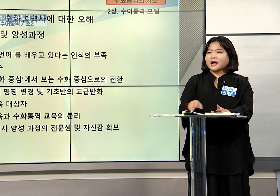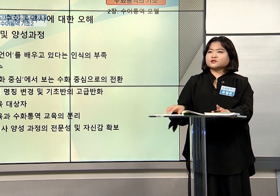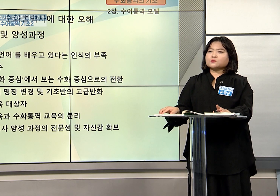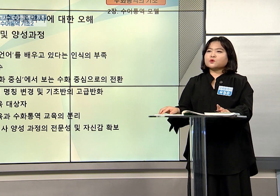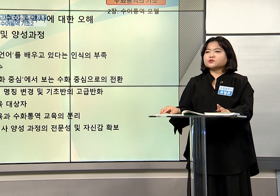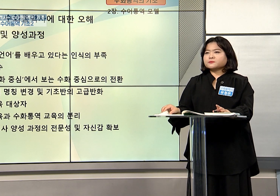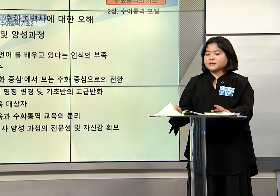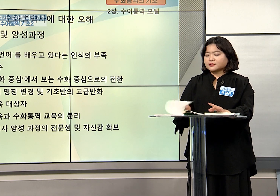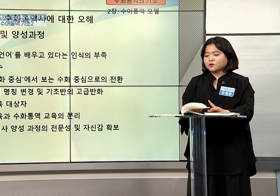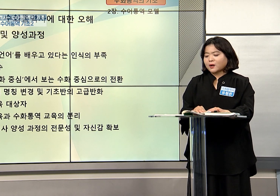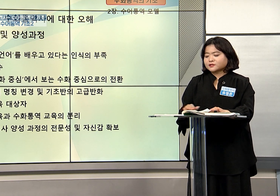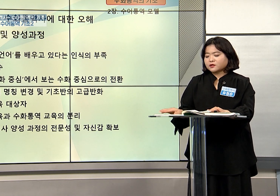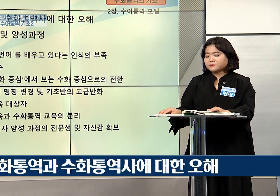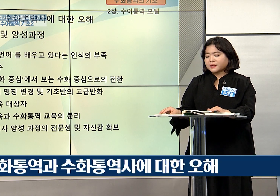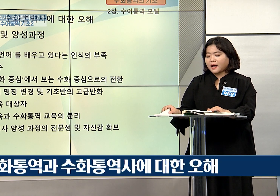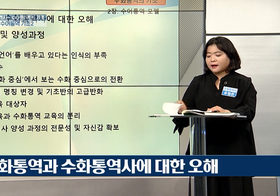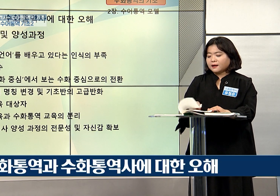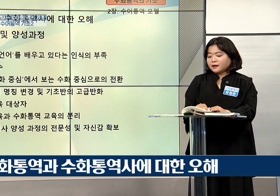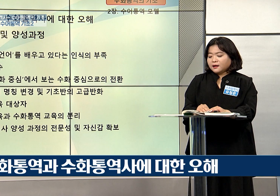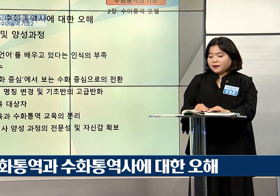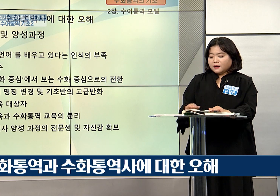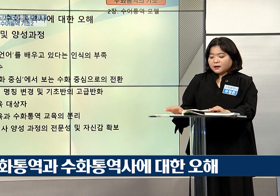양성 목적 및 양성 과정입니다.